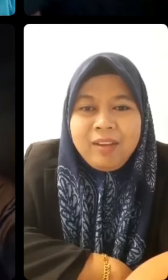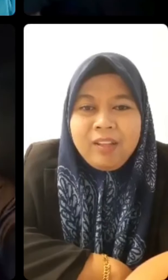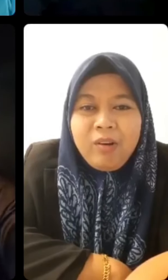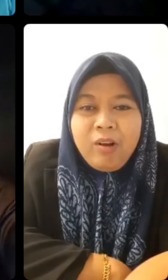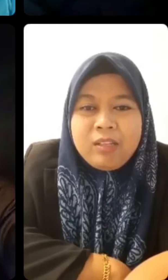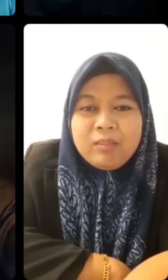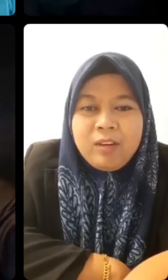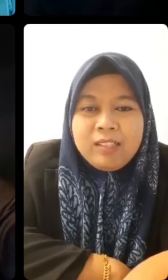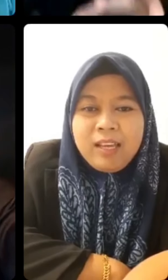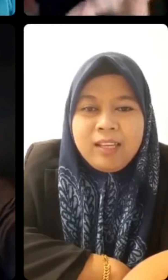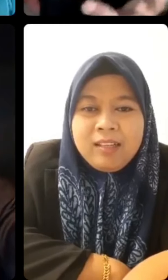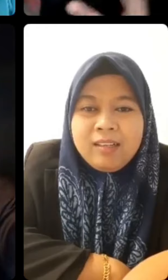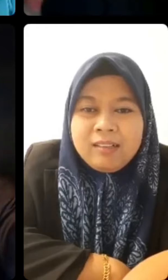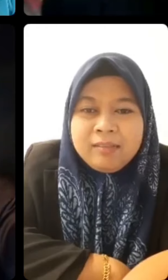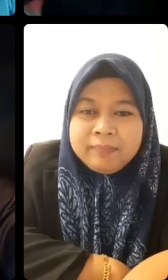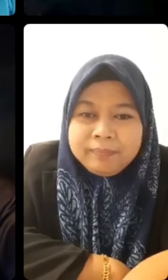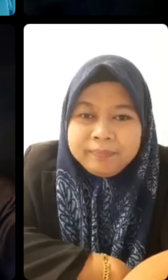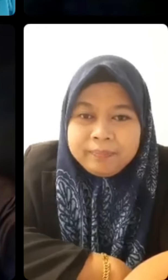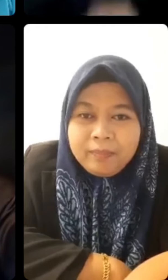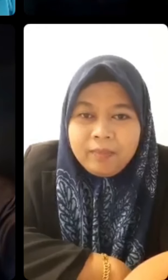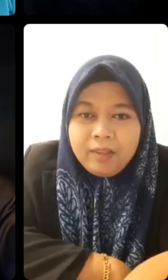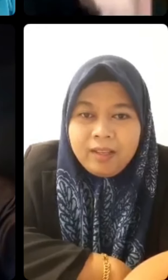Saya nak bagi tahu kawan-kawan semua,